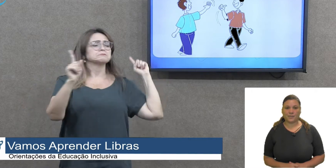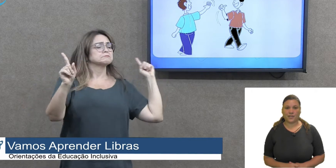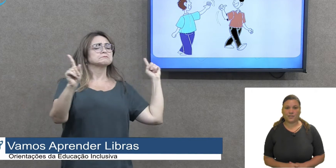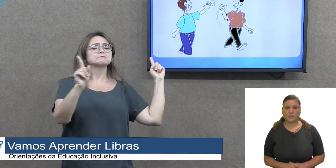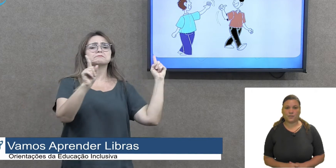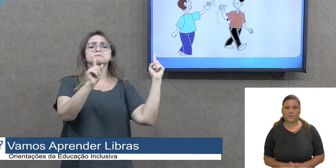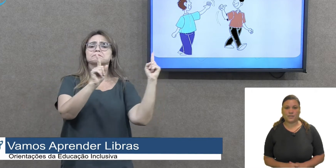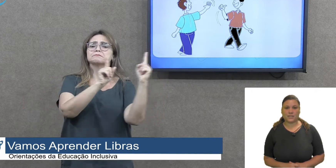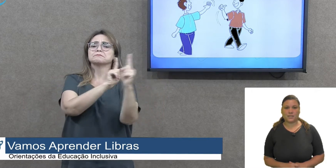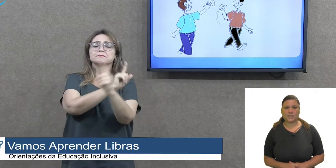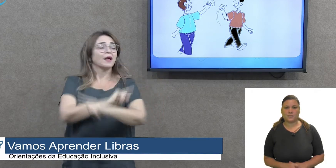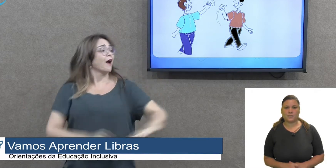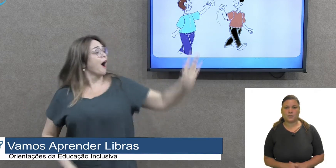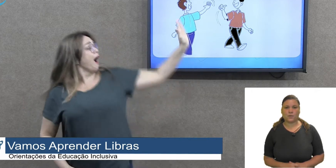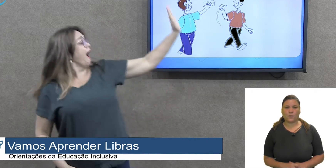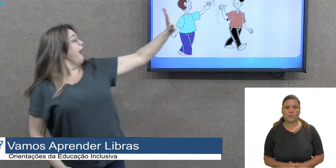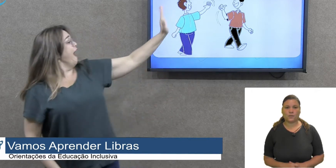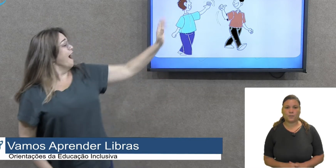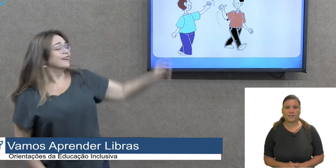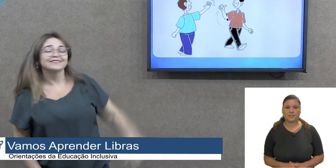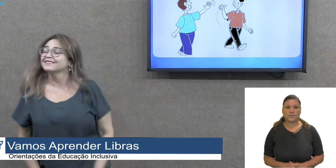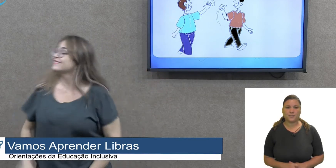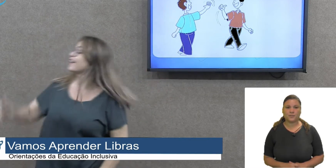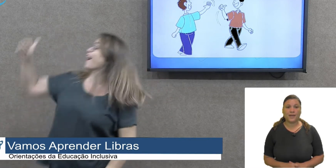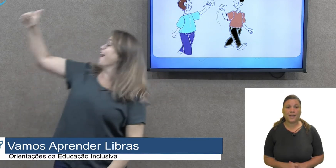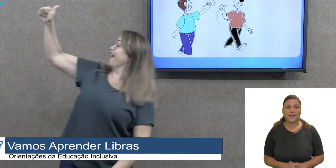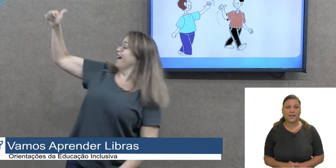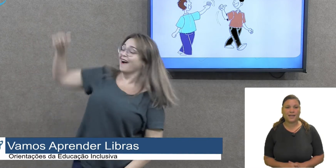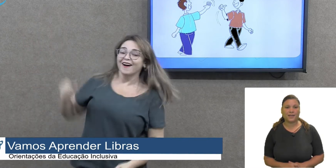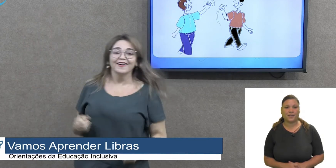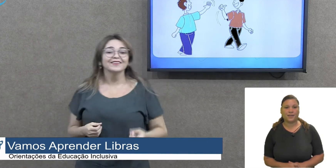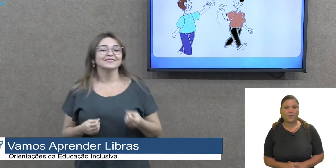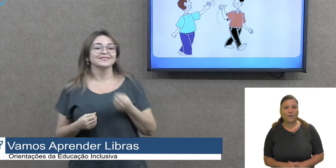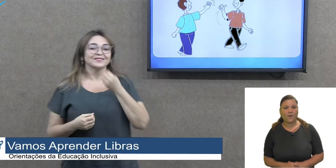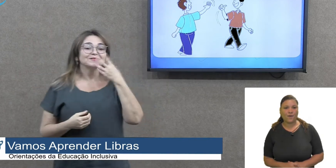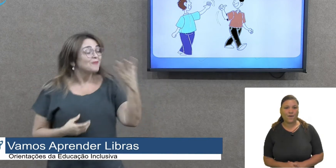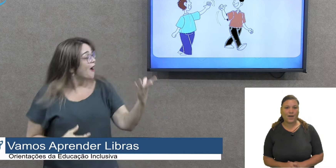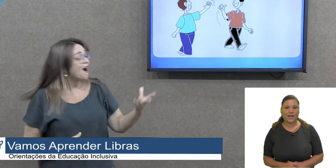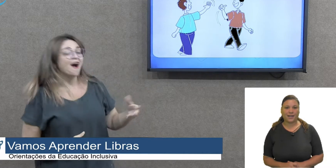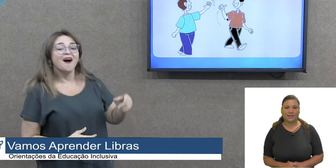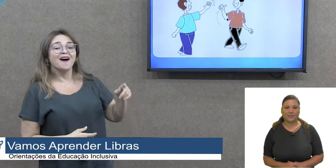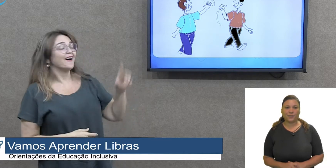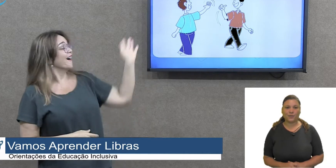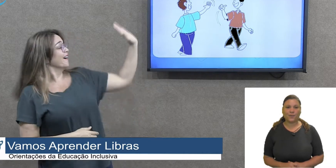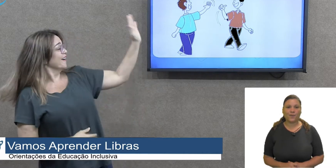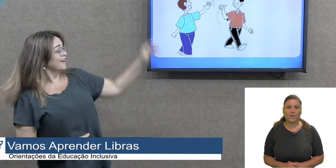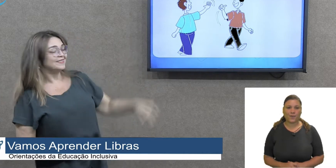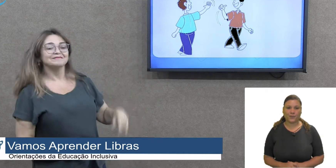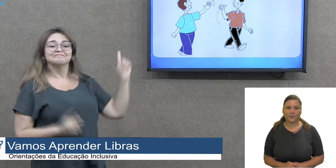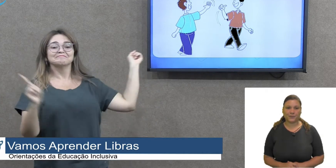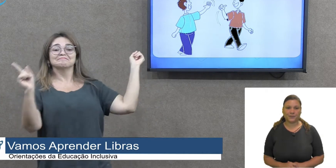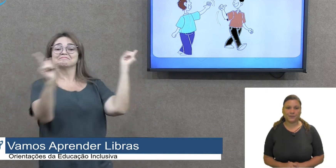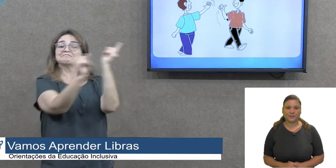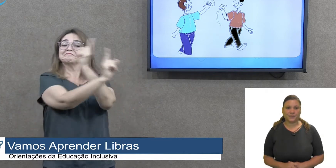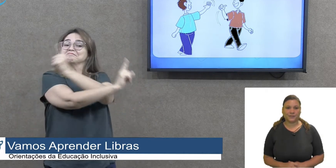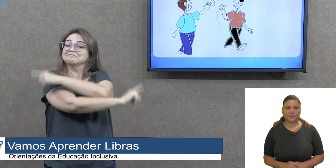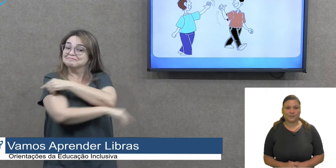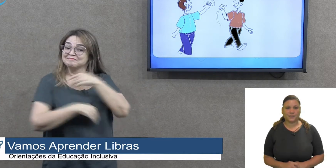Olha essa imagem, as pessoas andando, se encontram, passando. Ei, oi, tudo